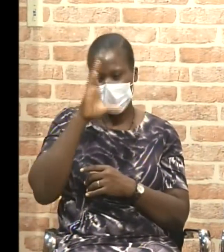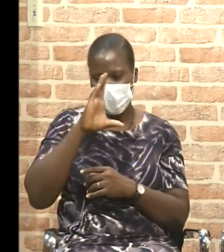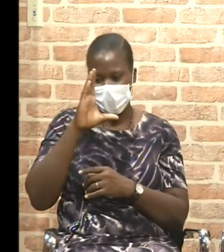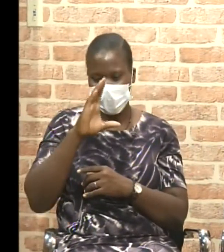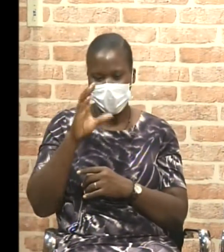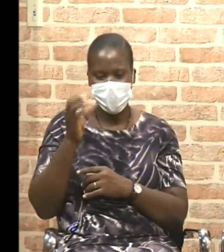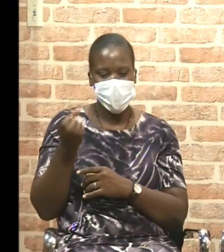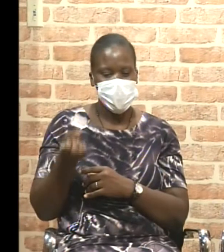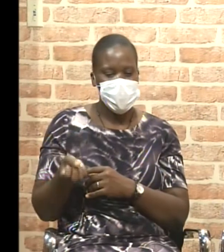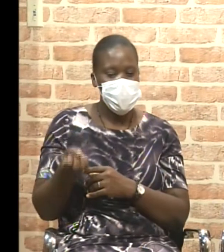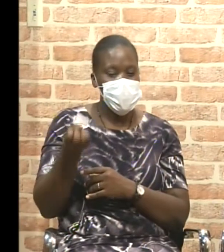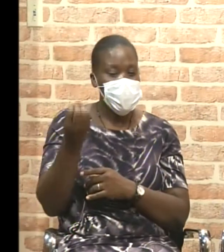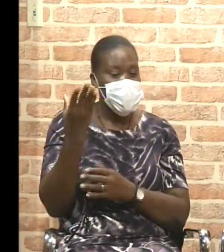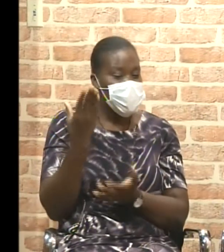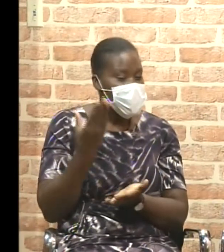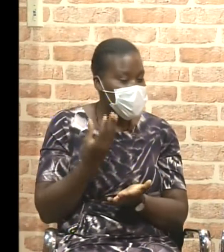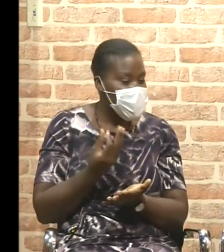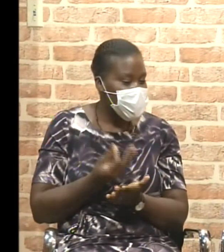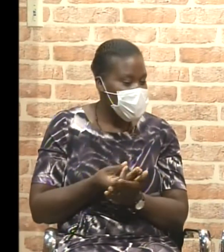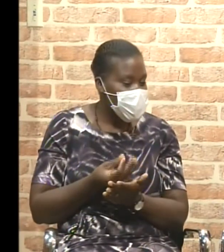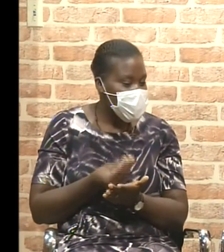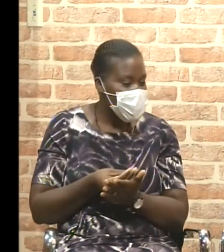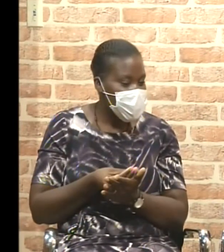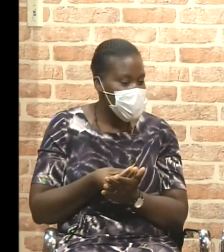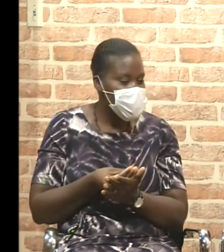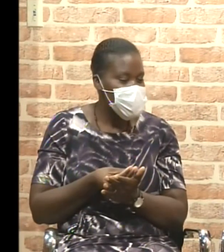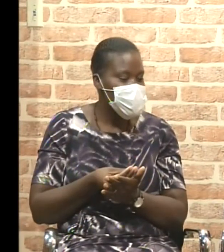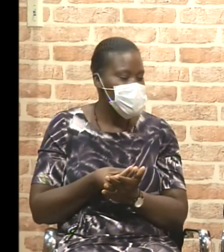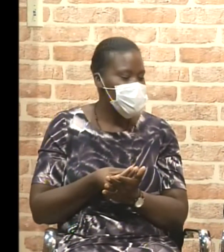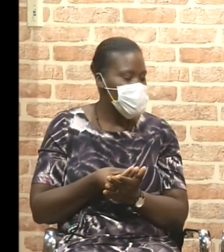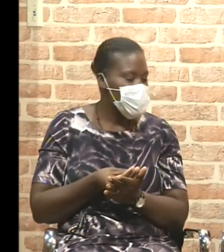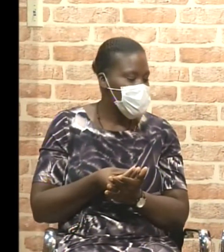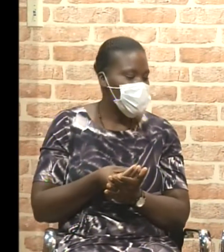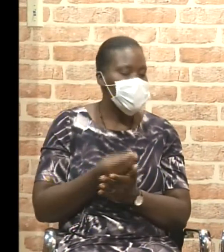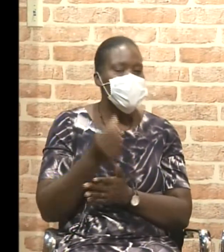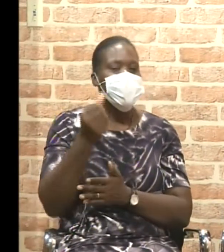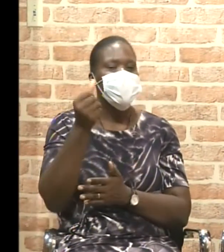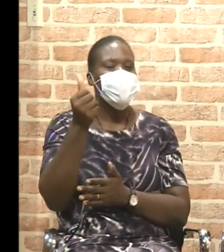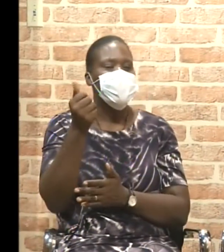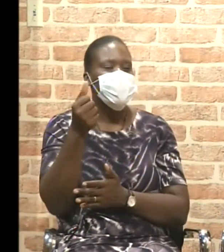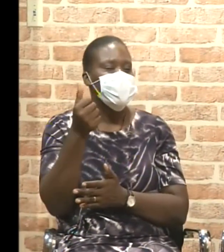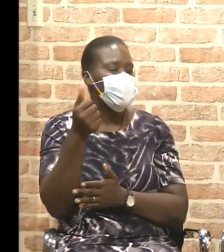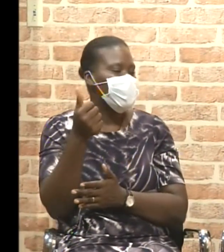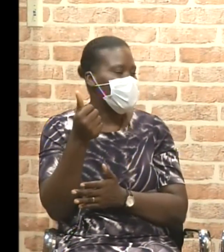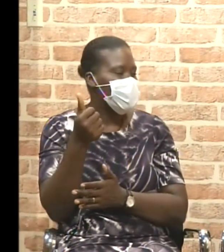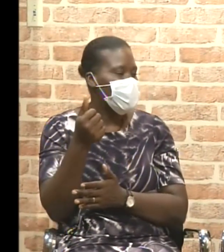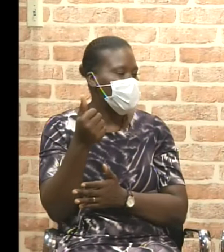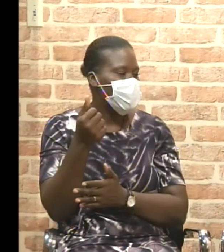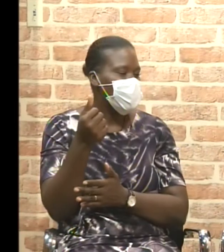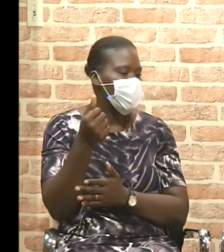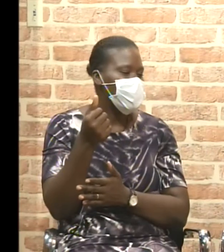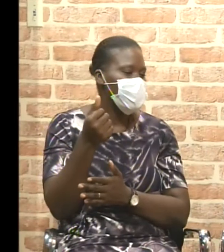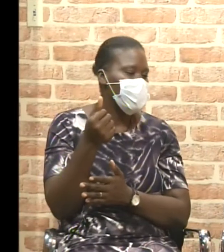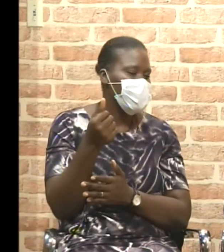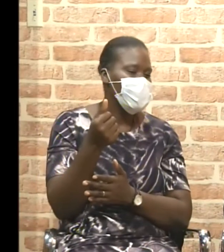pour et matériel simple matériel qu'on a utilisé pour le faire 10 feuilles qui la joie en feuille